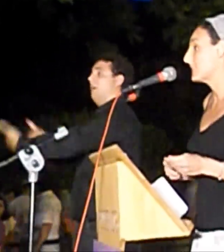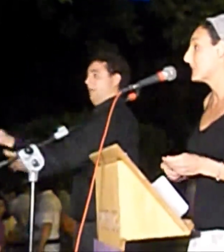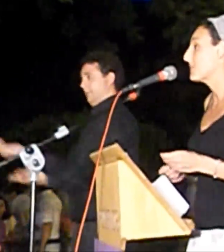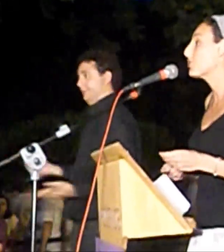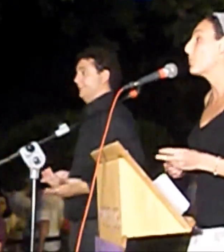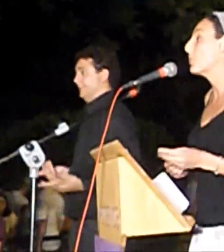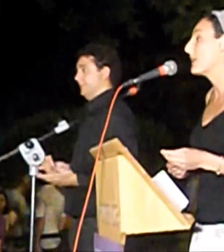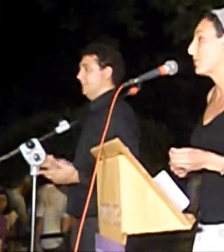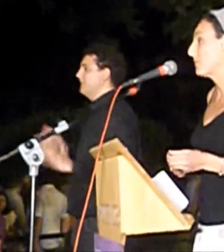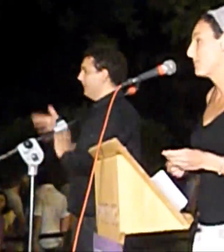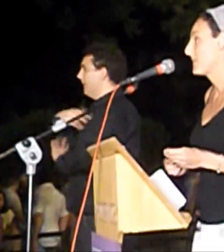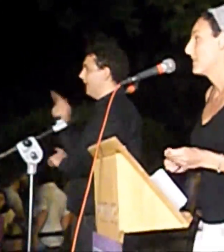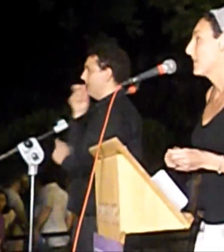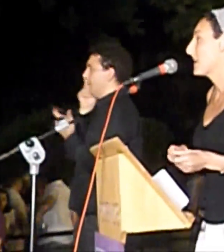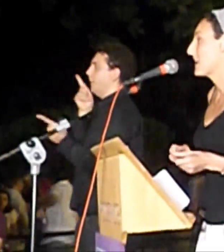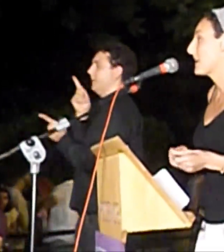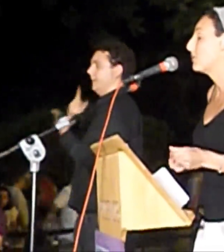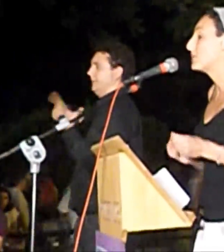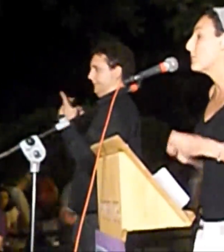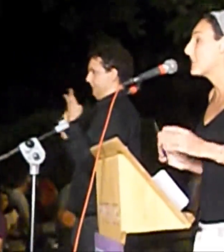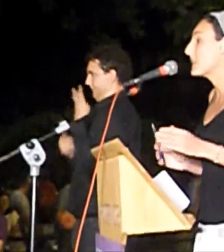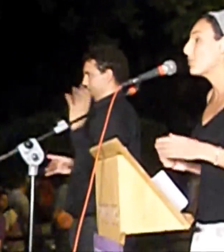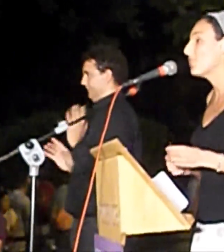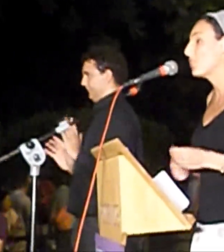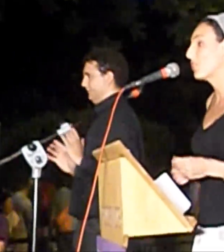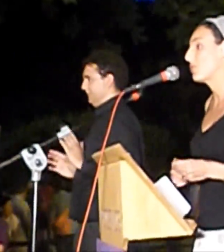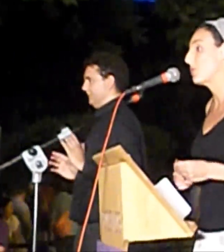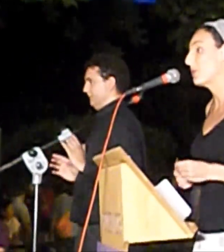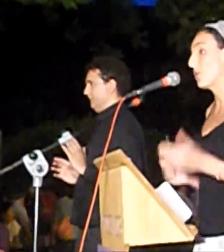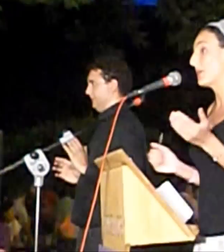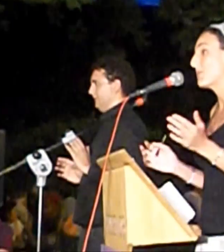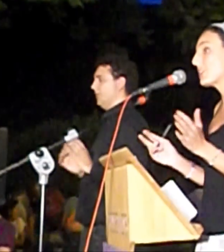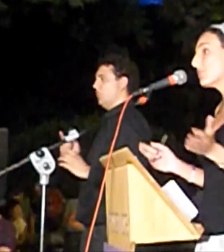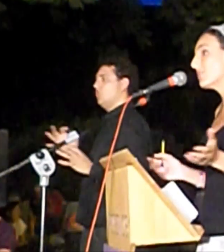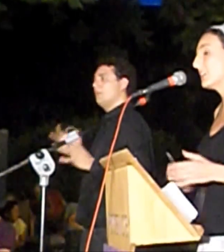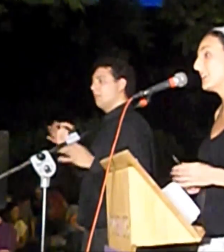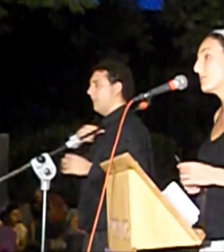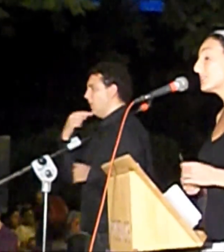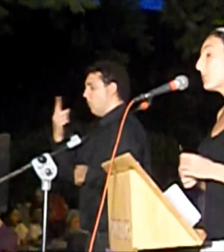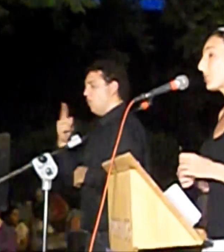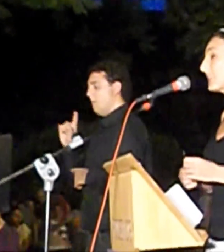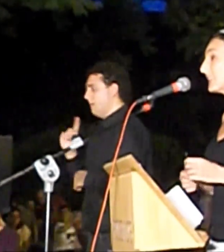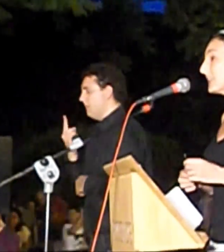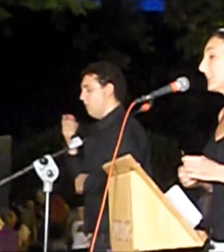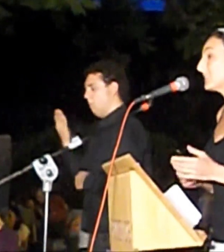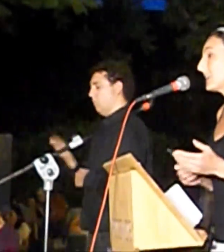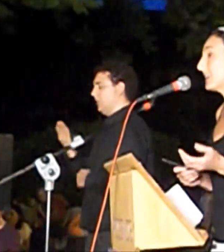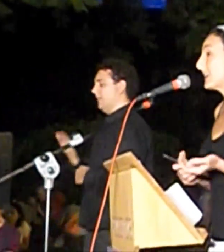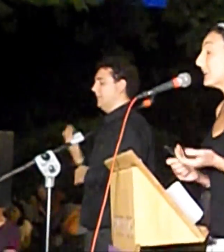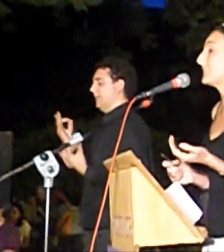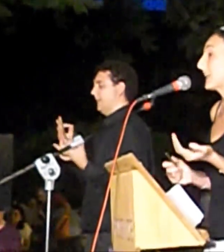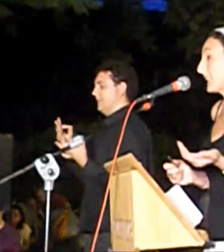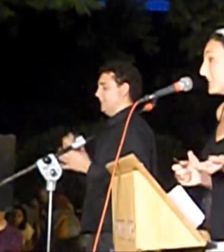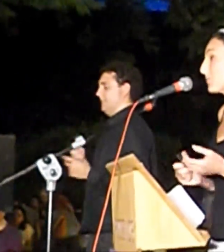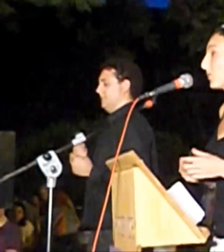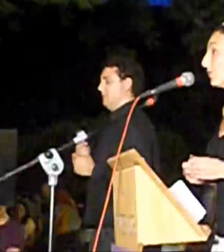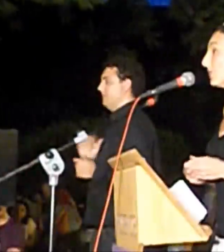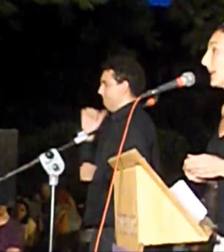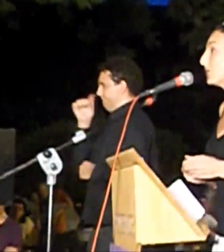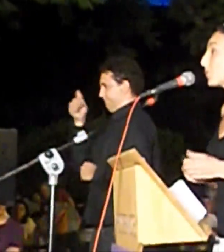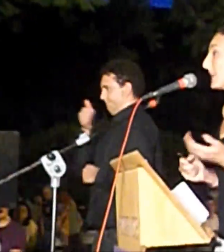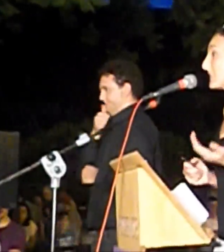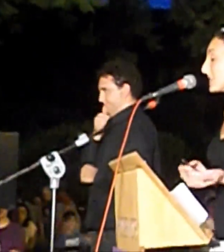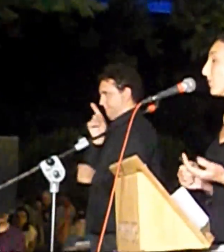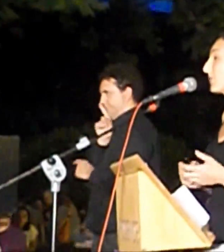Entonces se les está viendo el plumero eh Como siempre digo lo lo primero y más importante es el secretismo